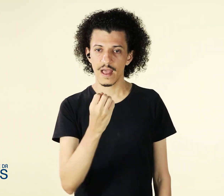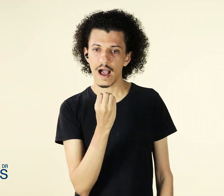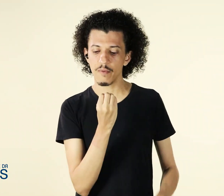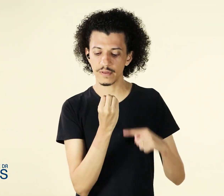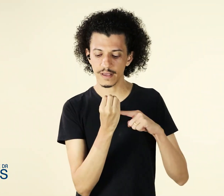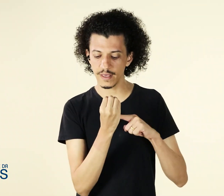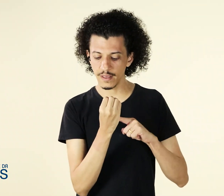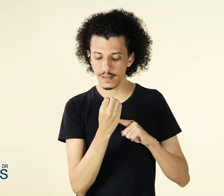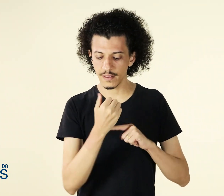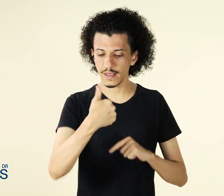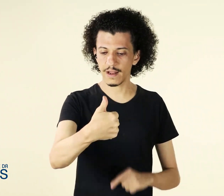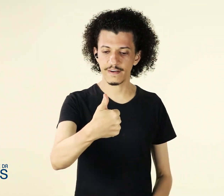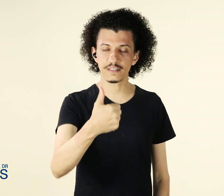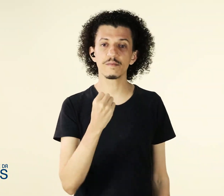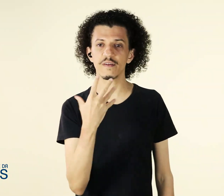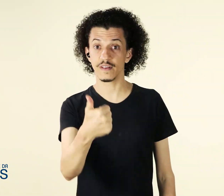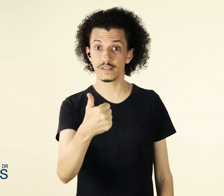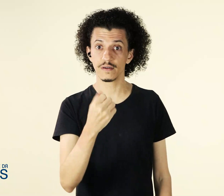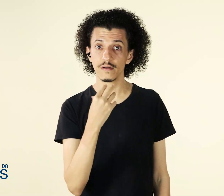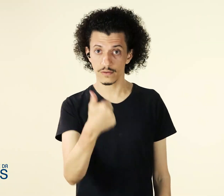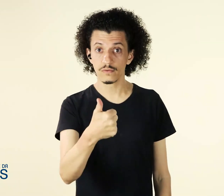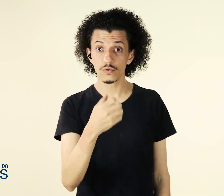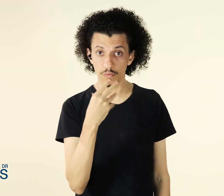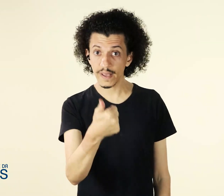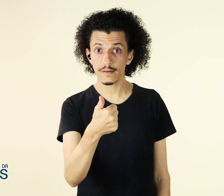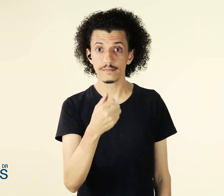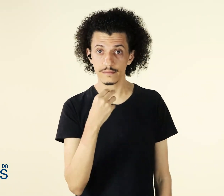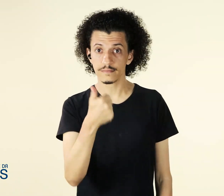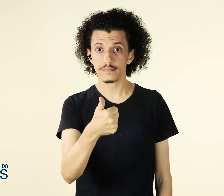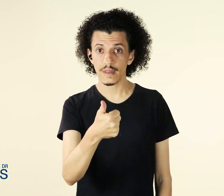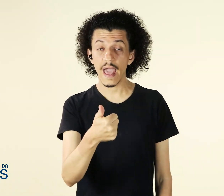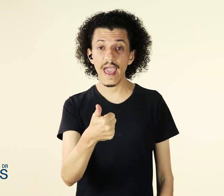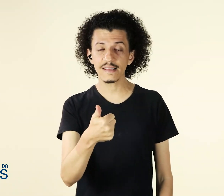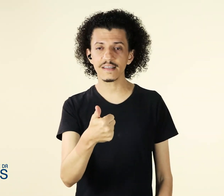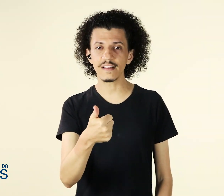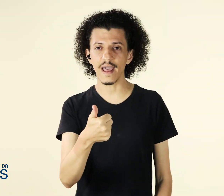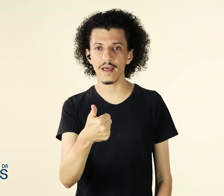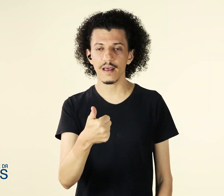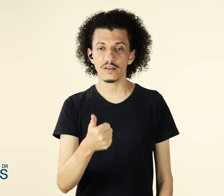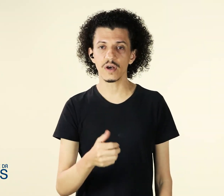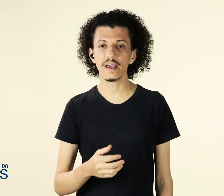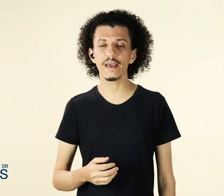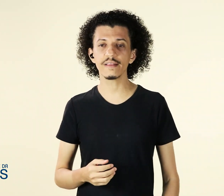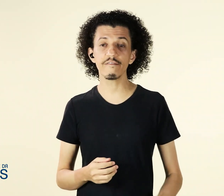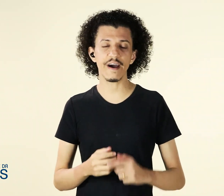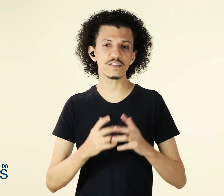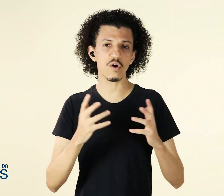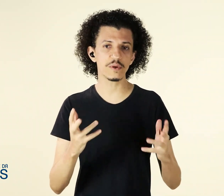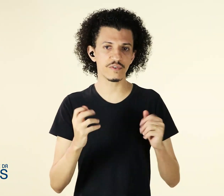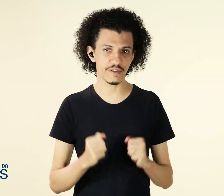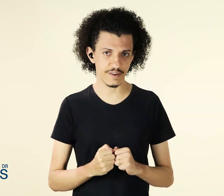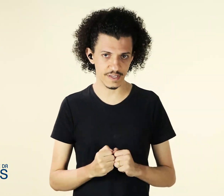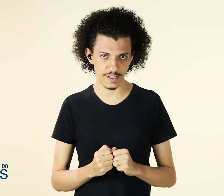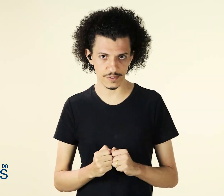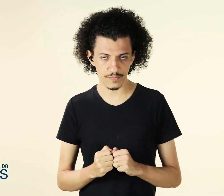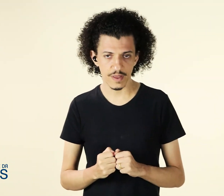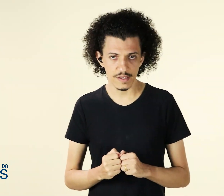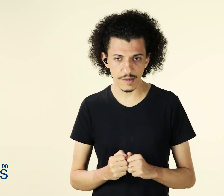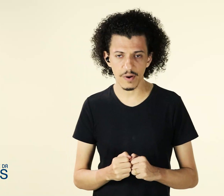A mão tá aqui, ela faz assim para frente. Tudo bem? É essa a ideia. Só que aí tem várias formas de você fazer isso. Você pode